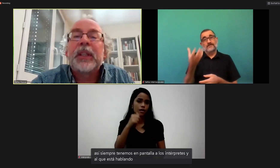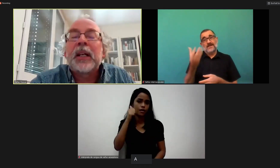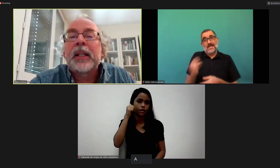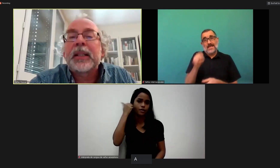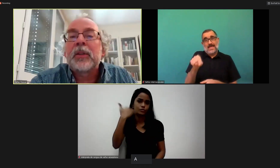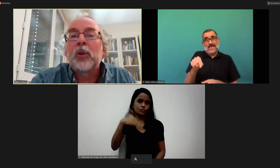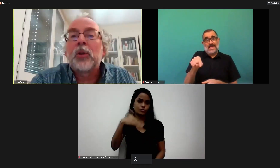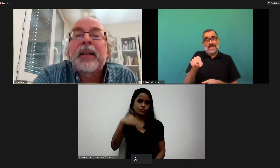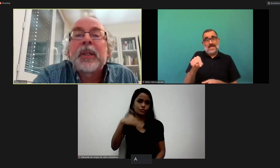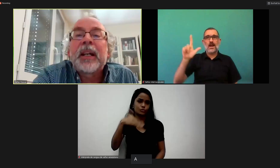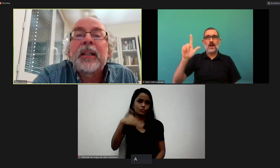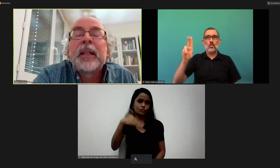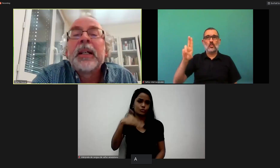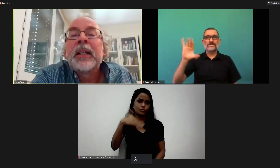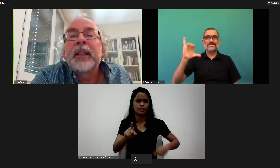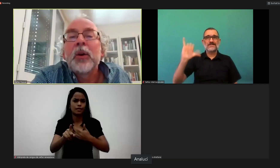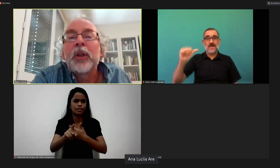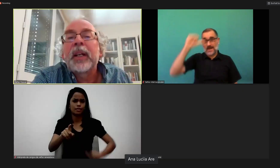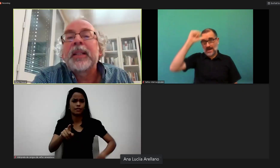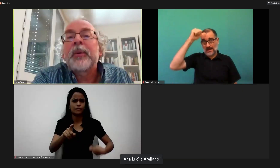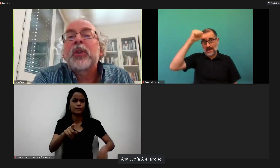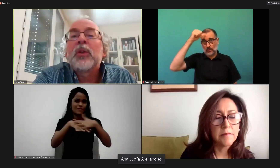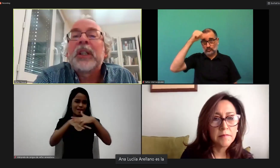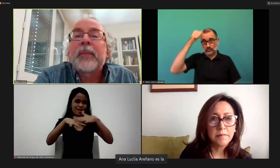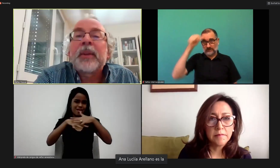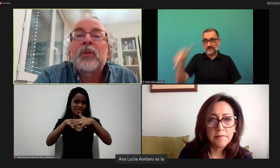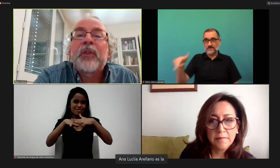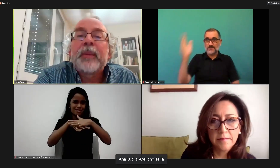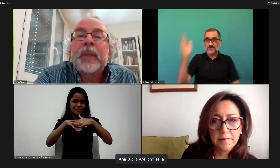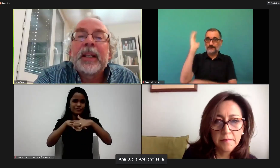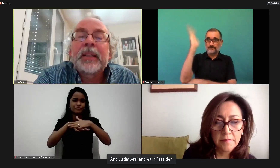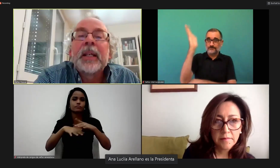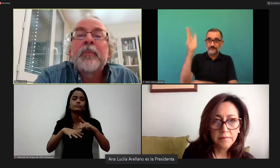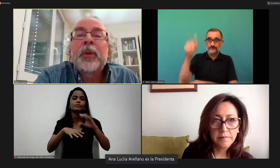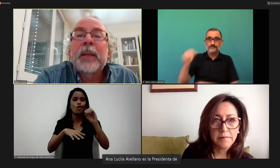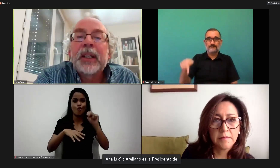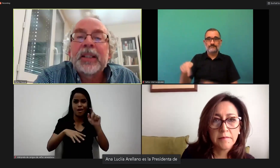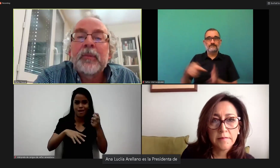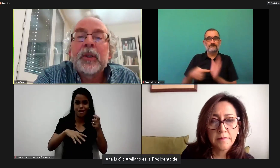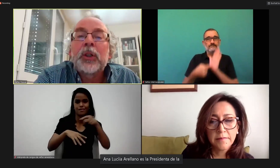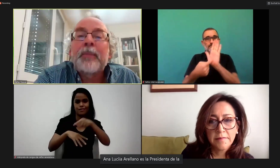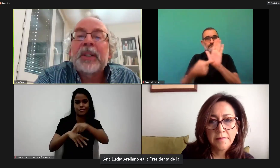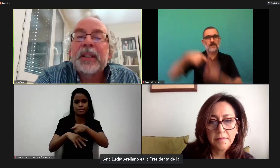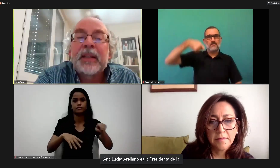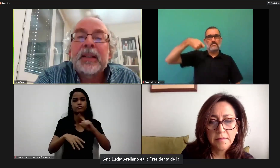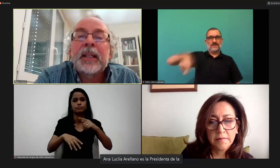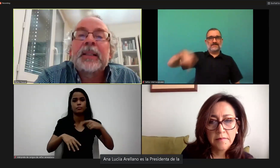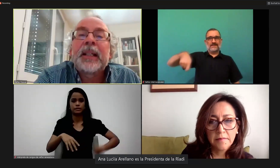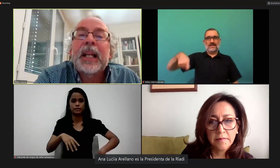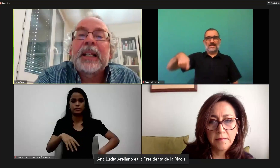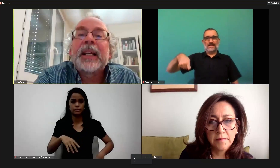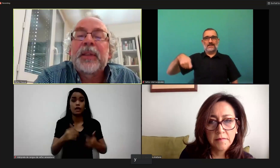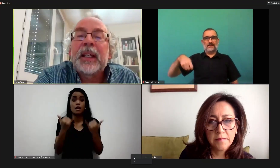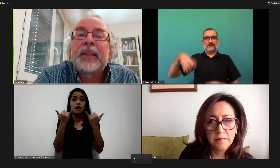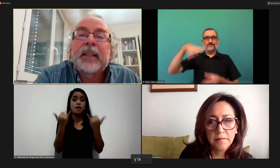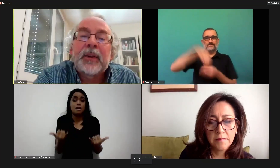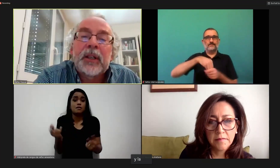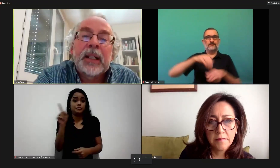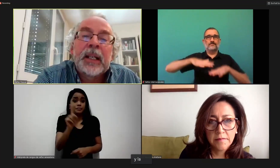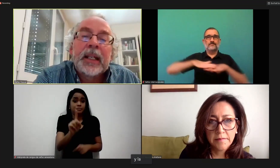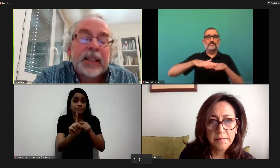Ana Lucía es interamericana de ONGs de personas con discapacidad y sus familias, pero también en este momento la presidenta de la